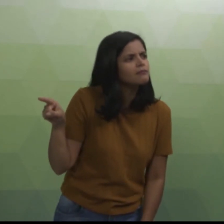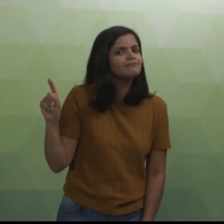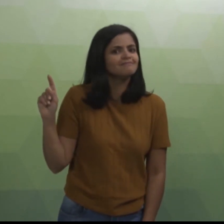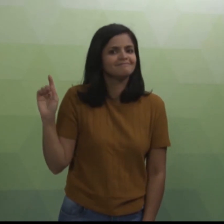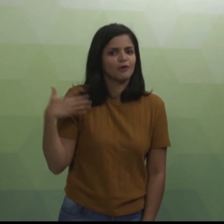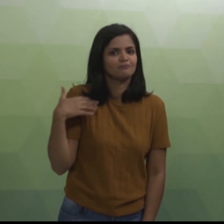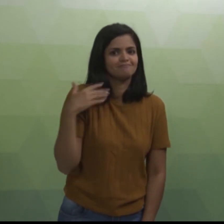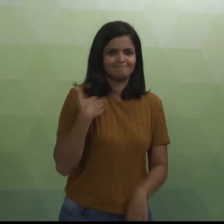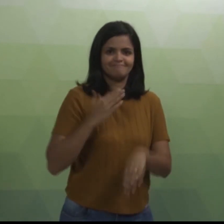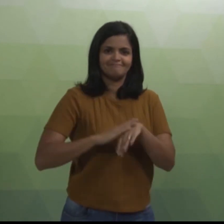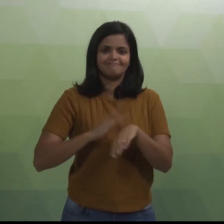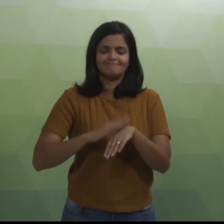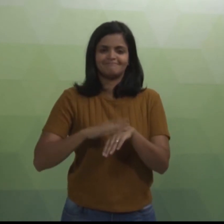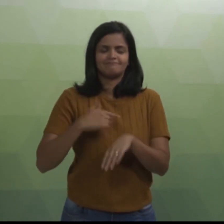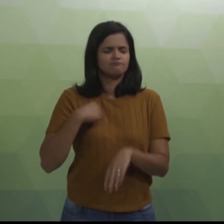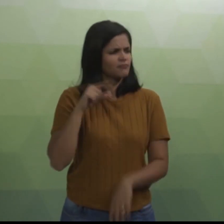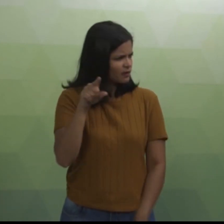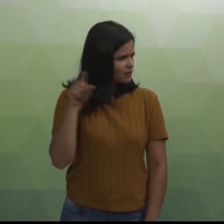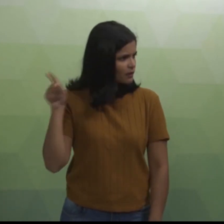Perceba, ele, não há contato visual.